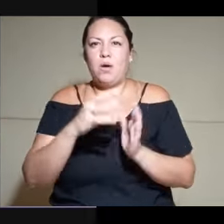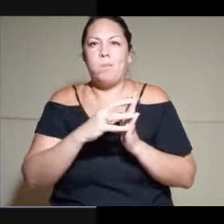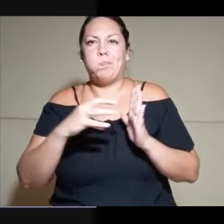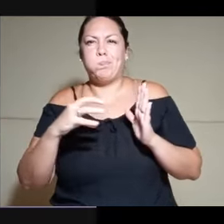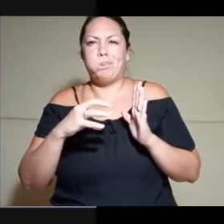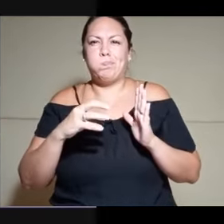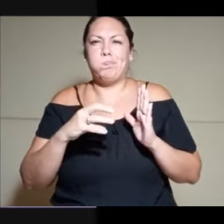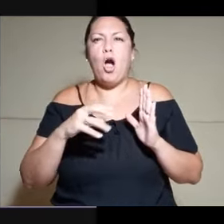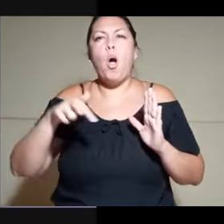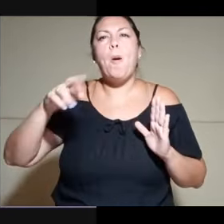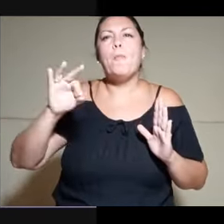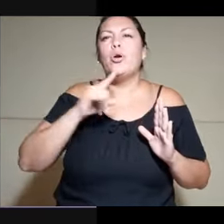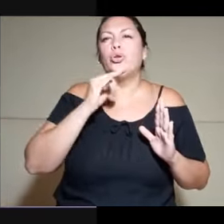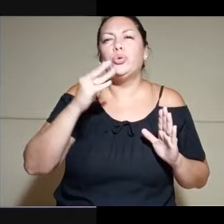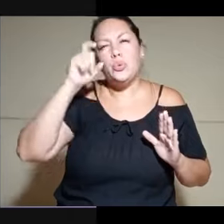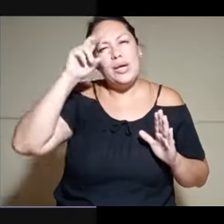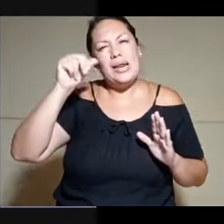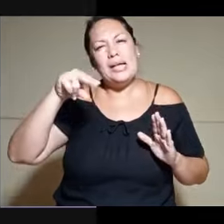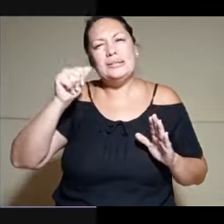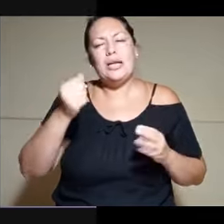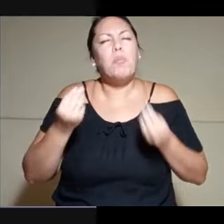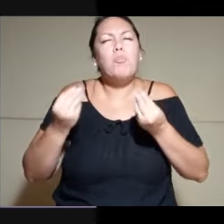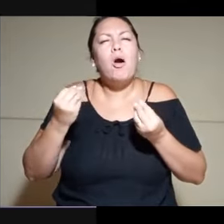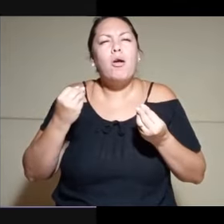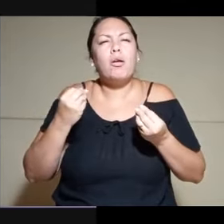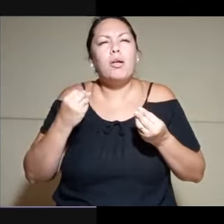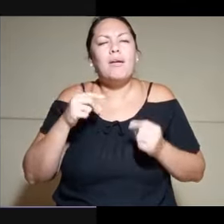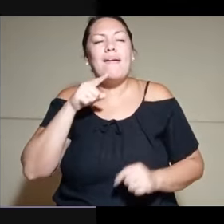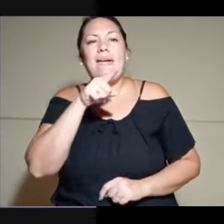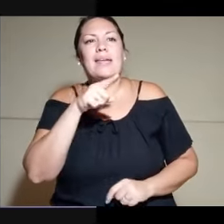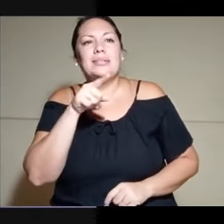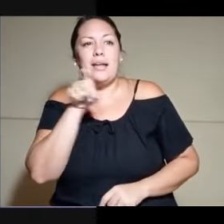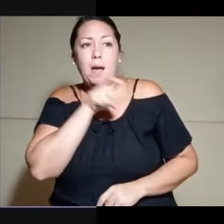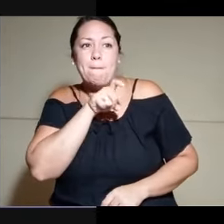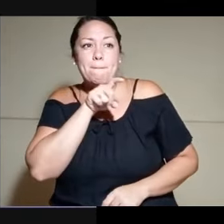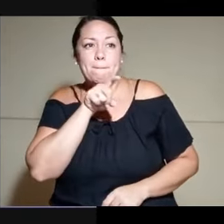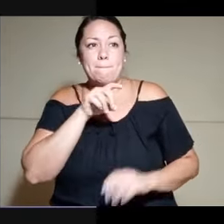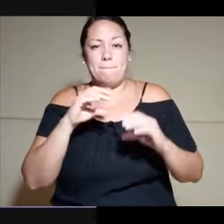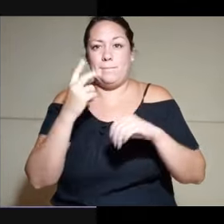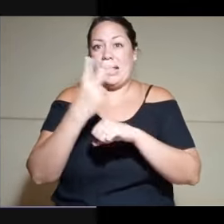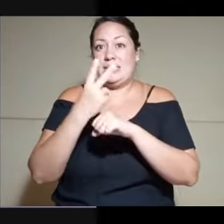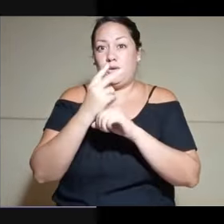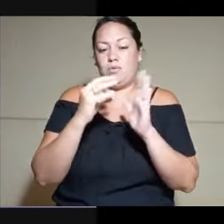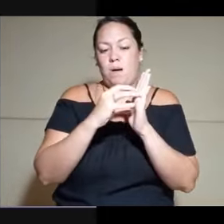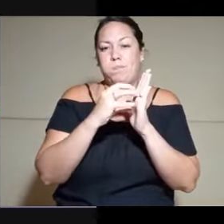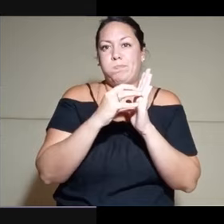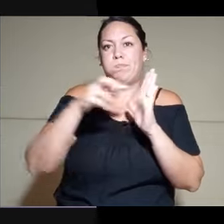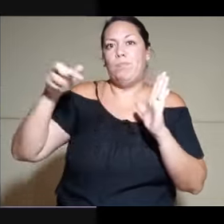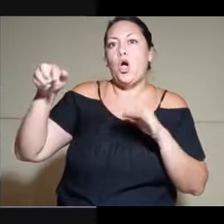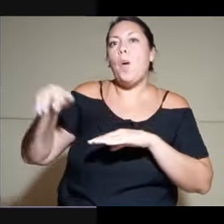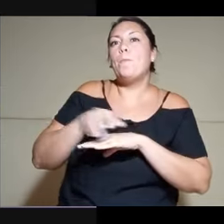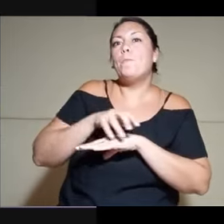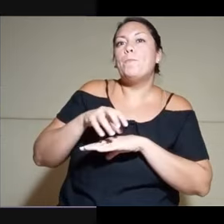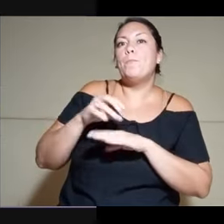por qué el piso del cuarto ventrículo es la protuberancia. Yo no la imagino, o sea, yo para mí está arriba. Y acá está el cuarto. Esta